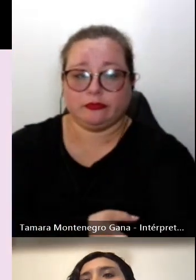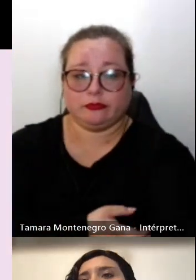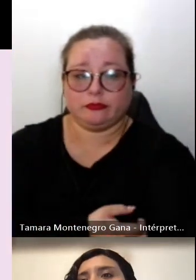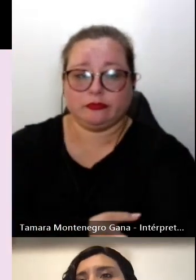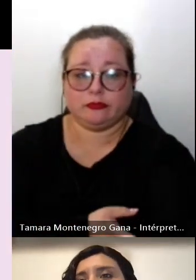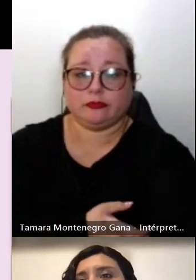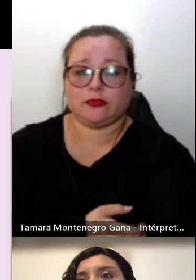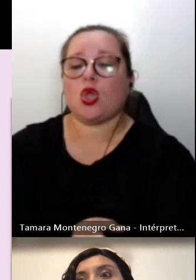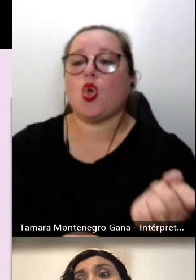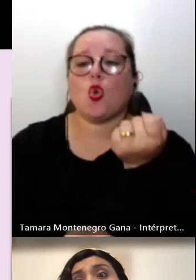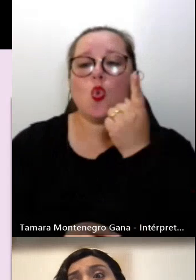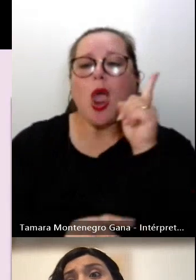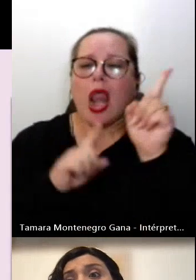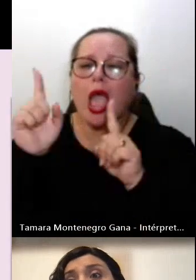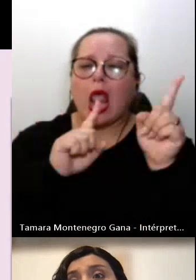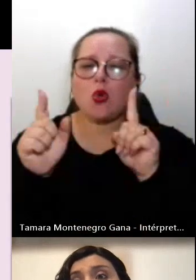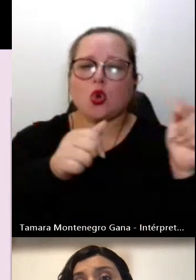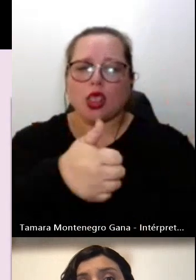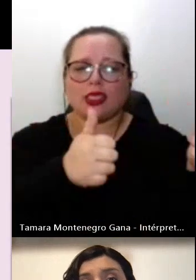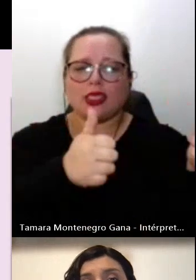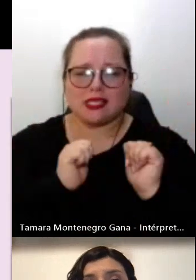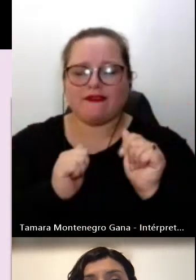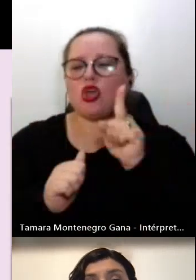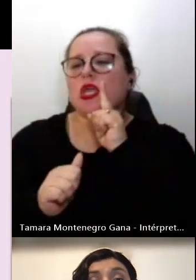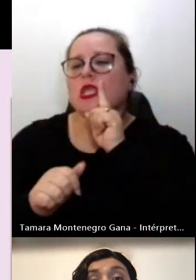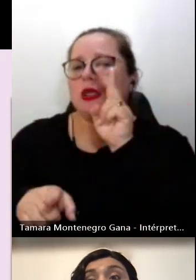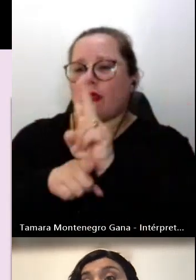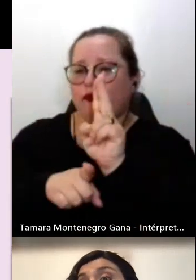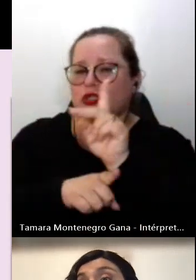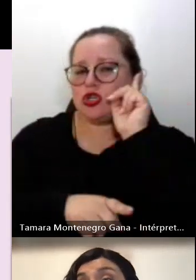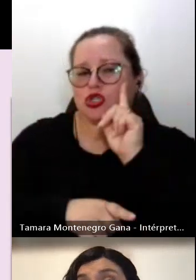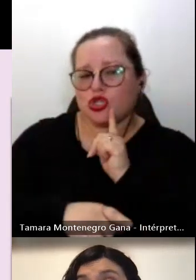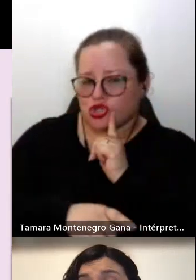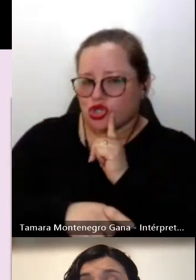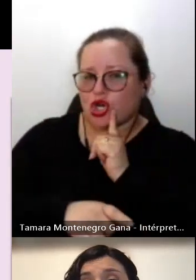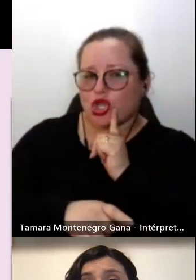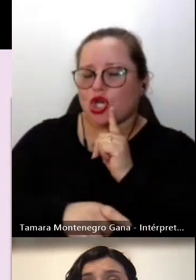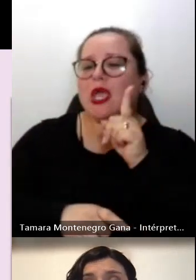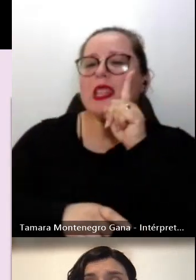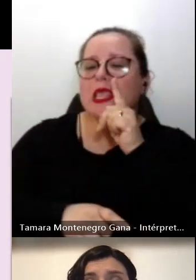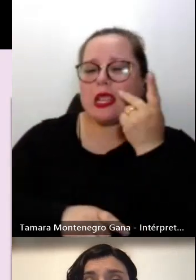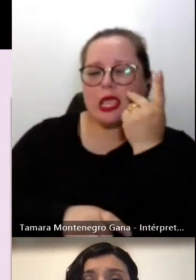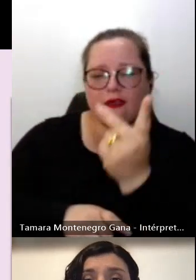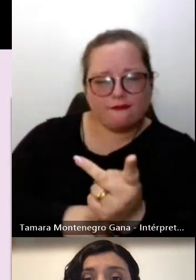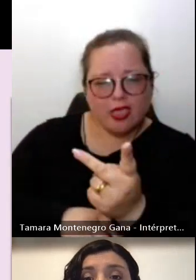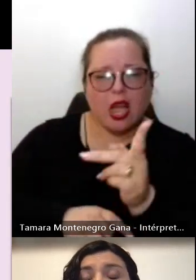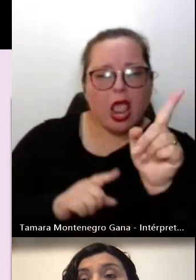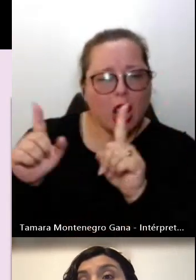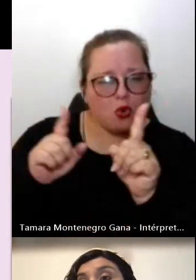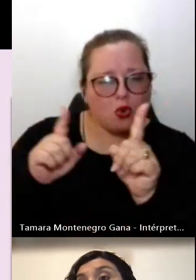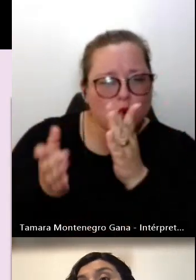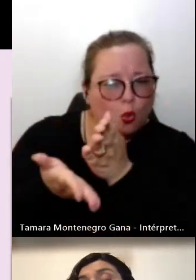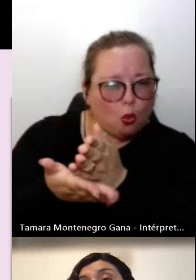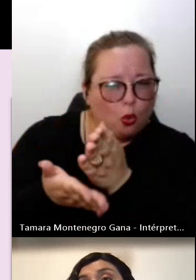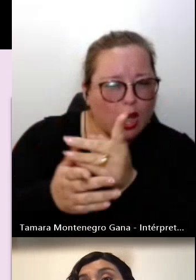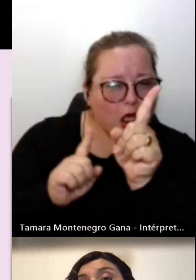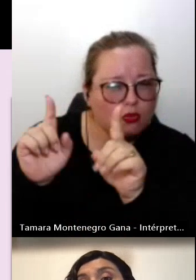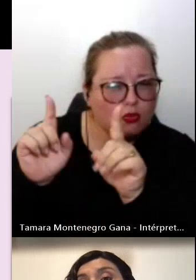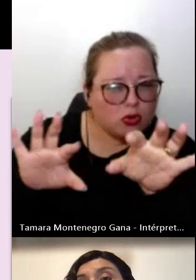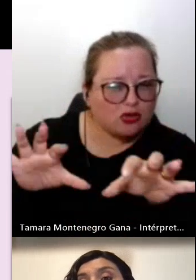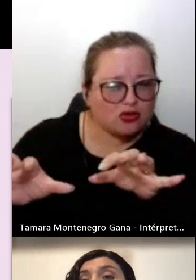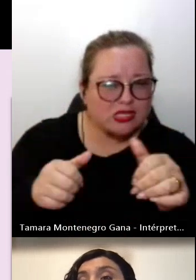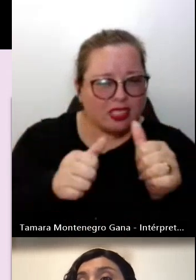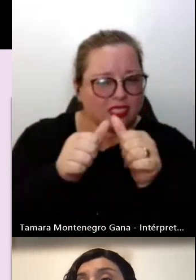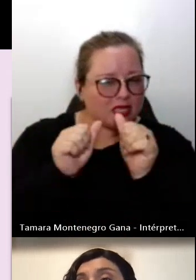¿cuáles son algunos desafíos que los mismos educadores sordos siguen percibiendo dentro de las escuelas?